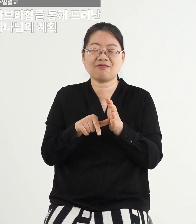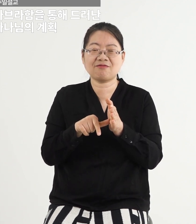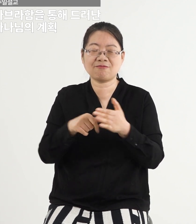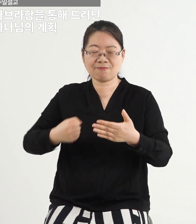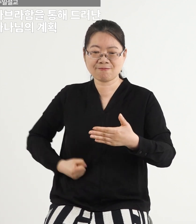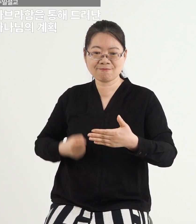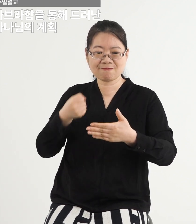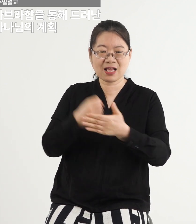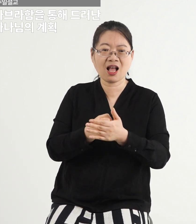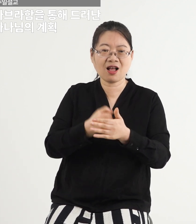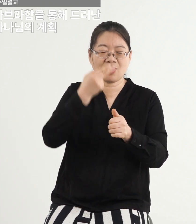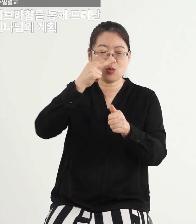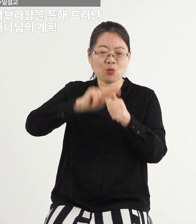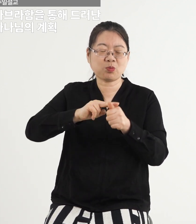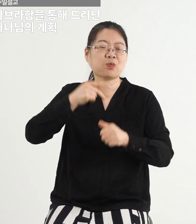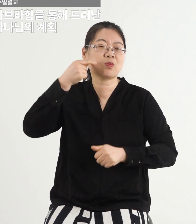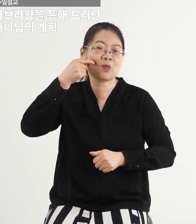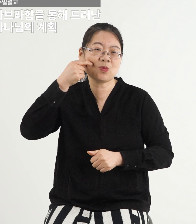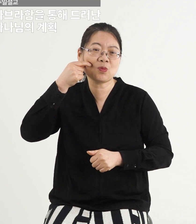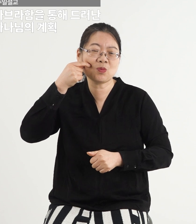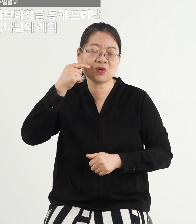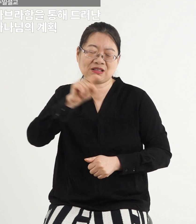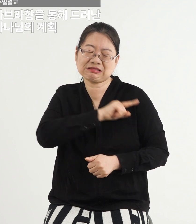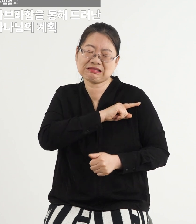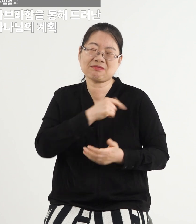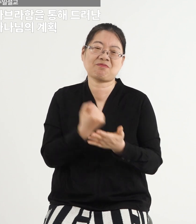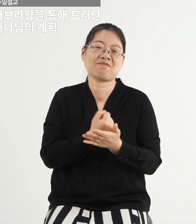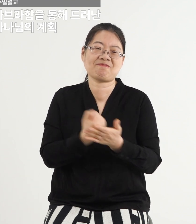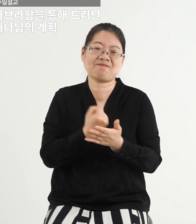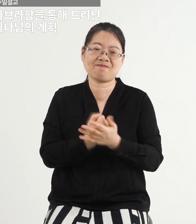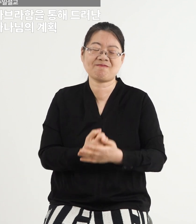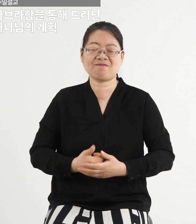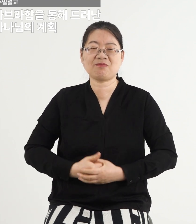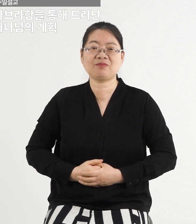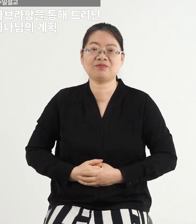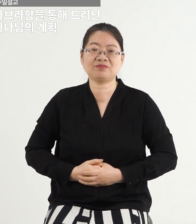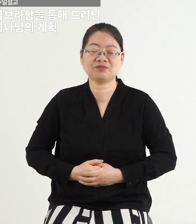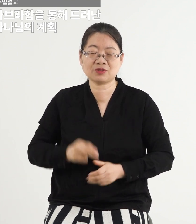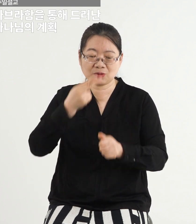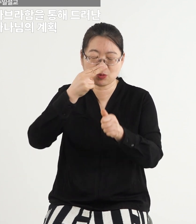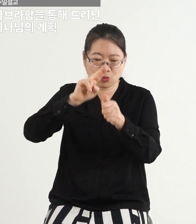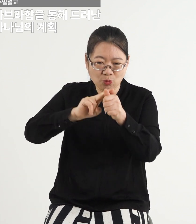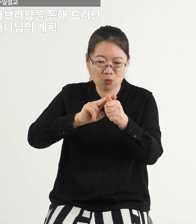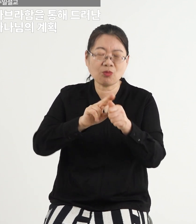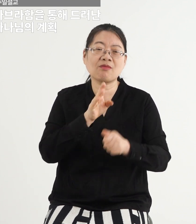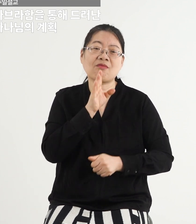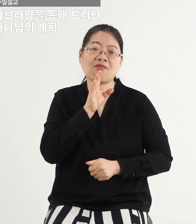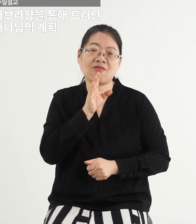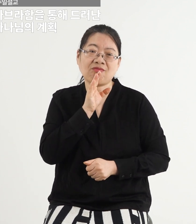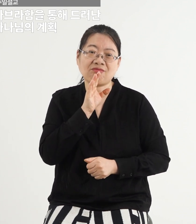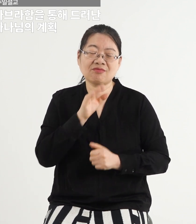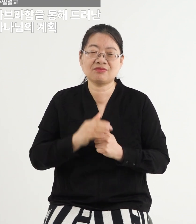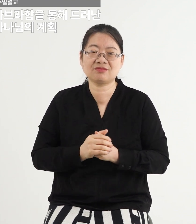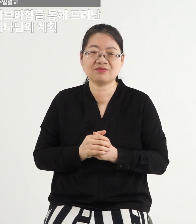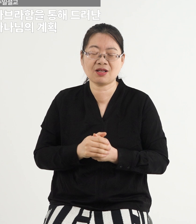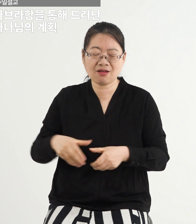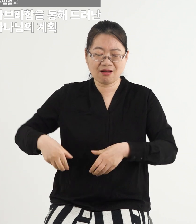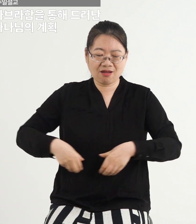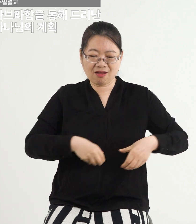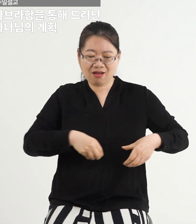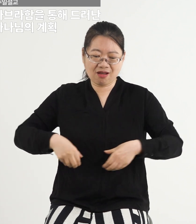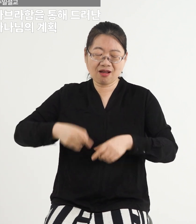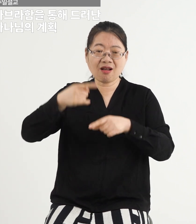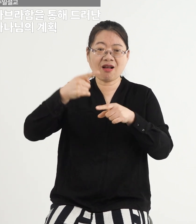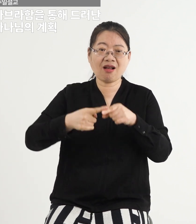과감하게 도전하지 못했던 것들이 제일 아쉽더라. 그때 도전해야 되는데